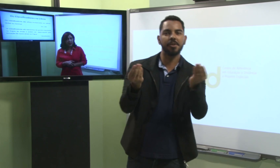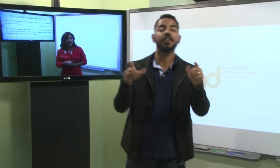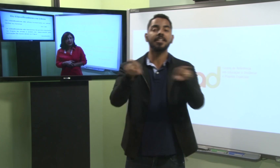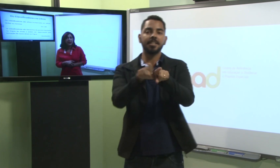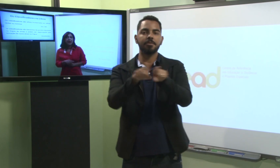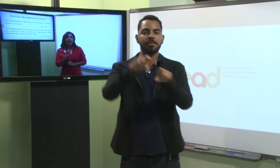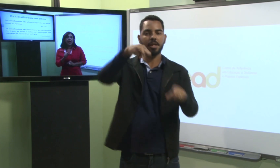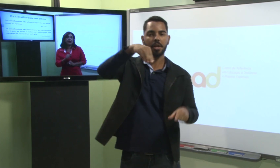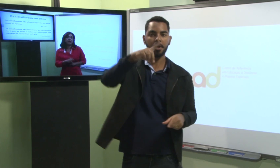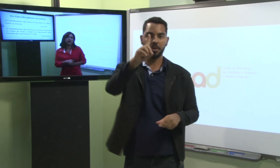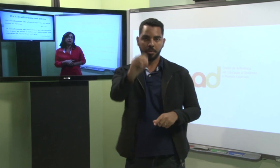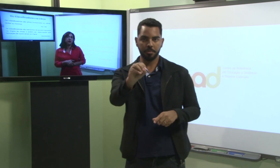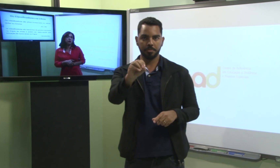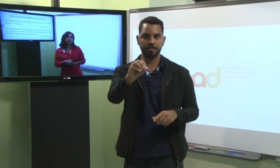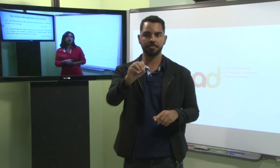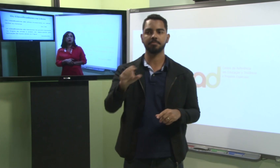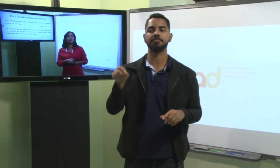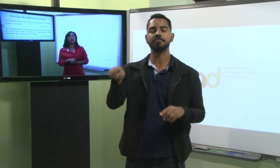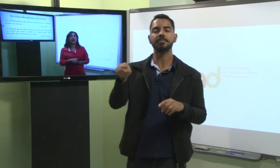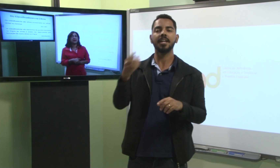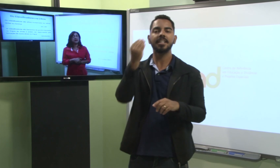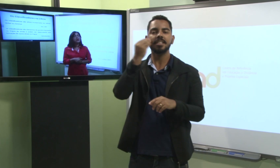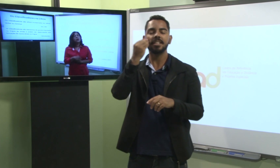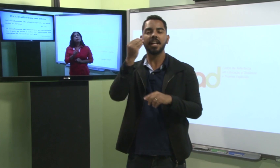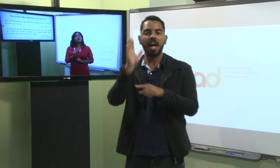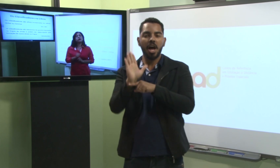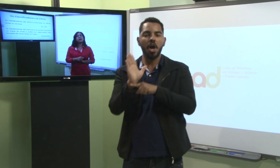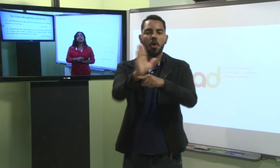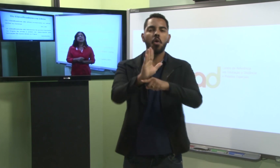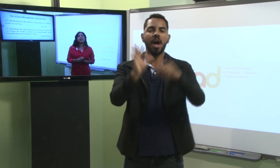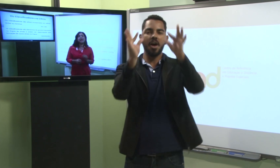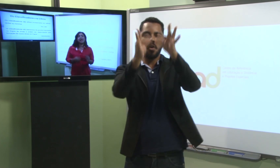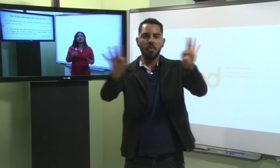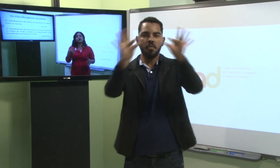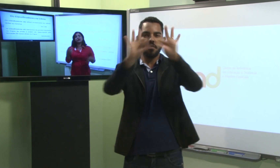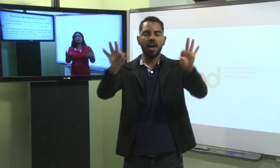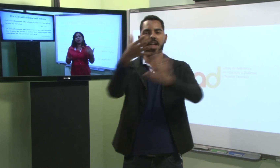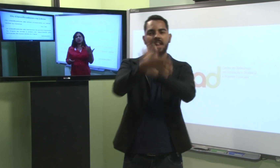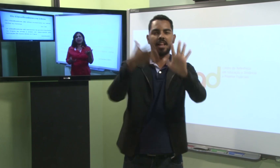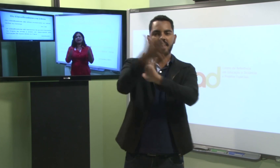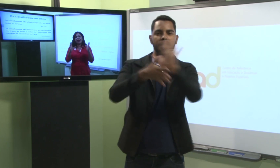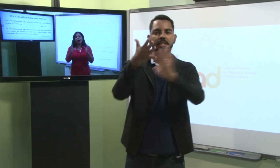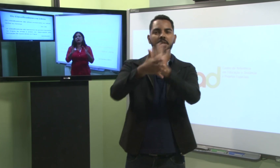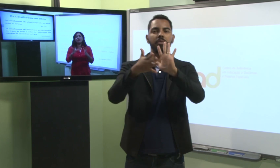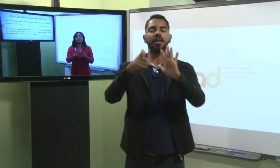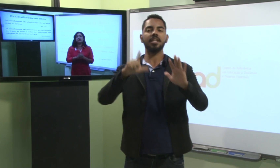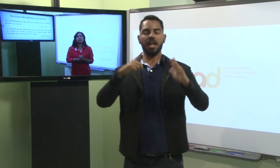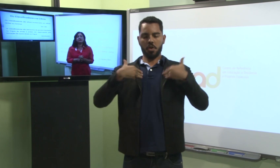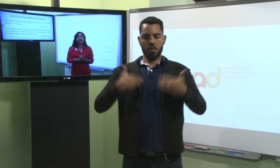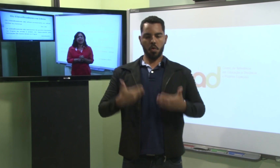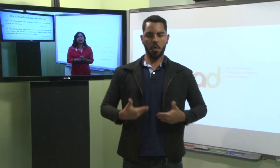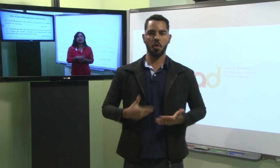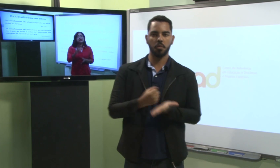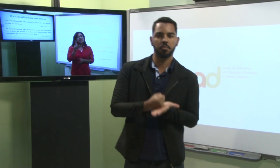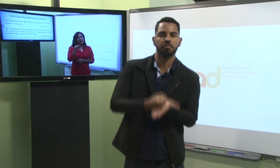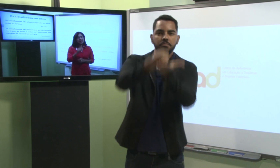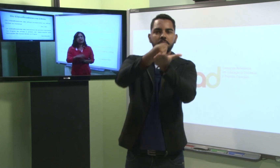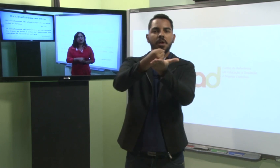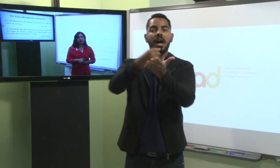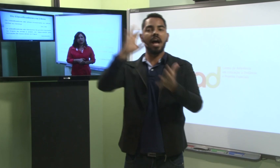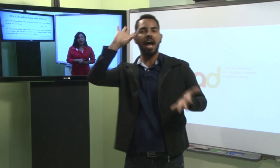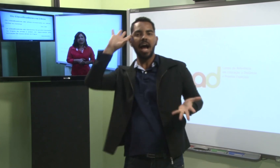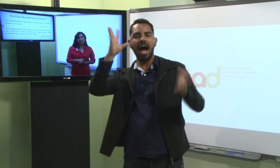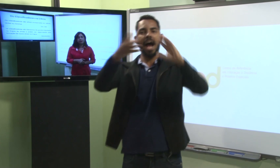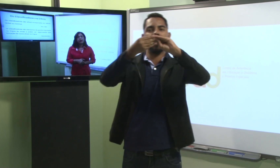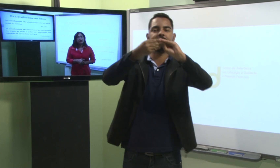de sinais através dos recursos corporais, possibilitando aí relações gramaticais altamente abstratas nas